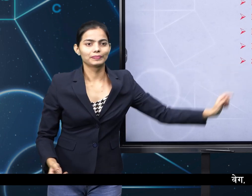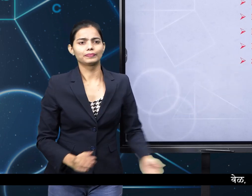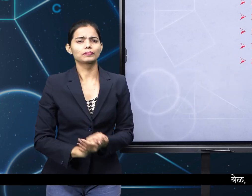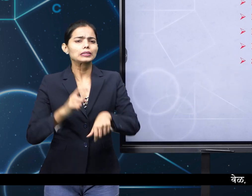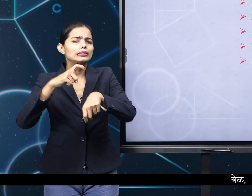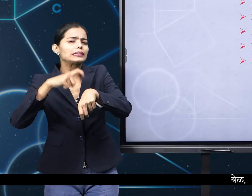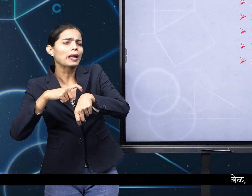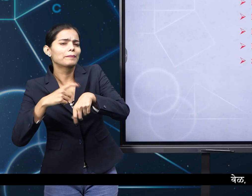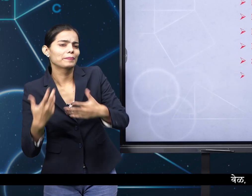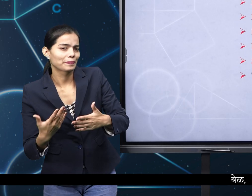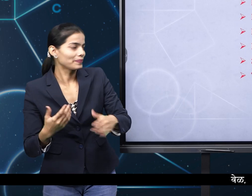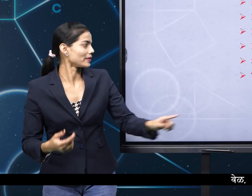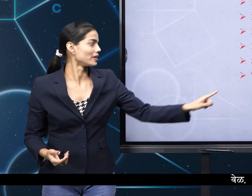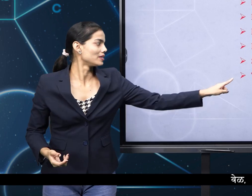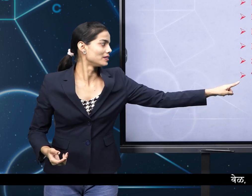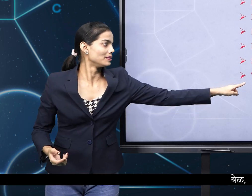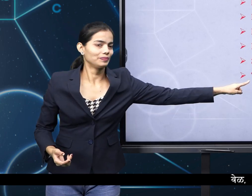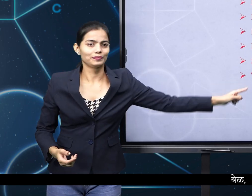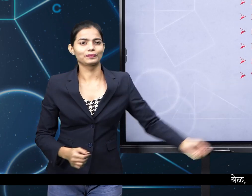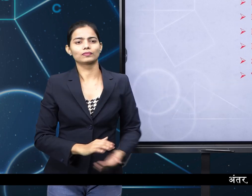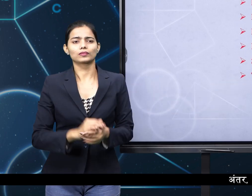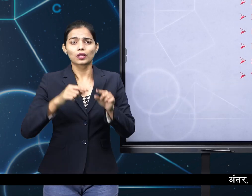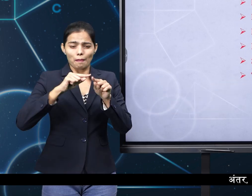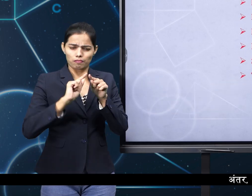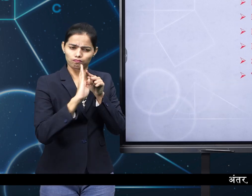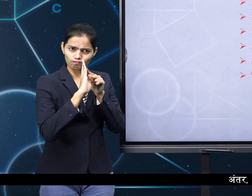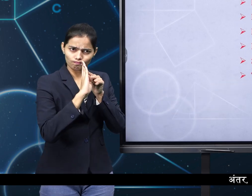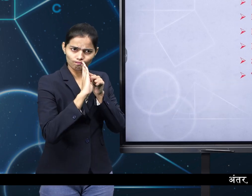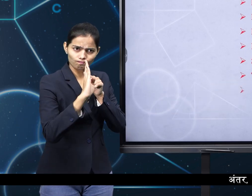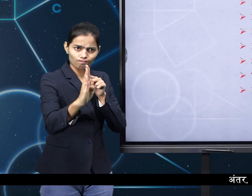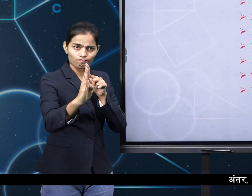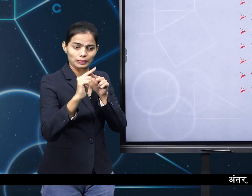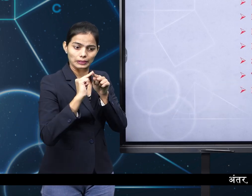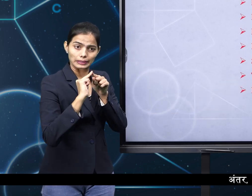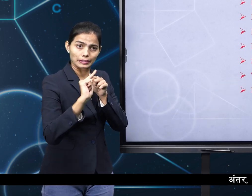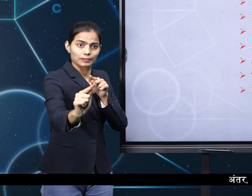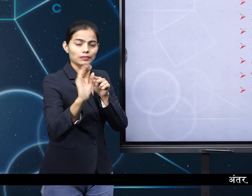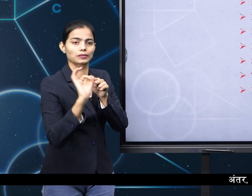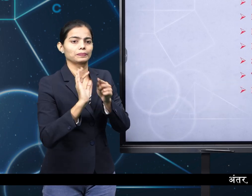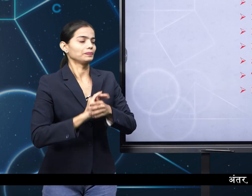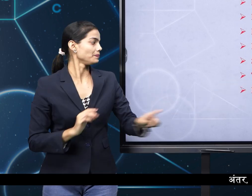वेळ, अंतर,